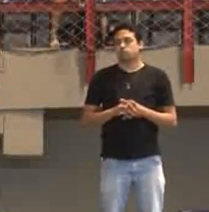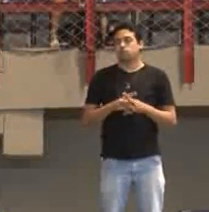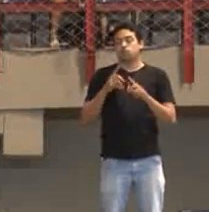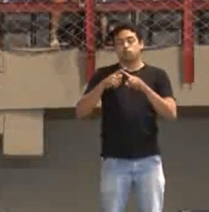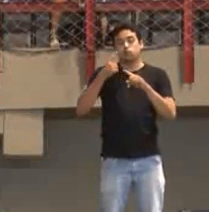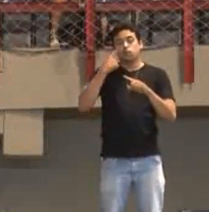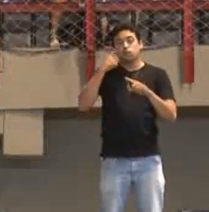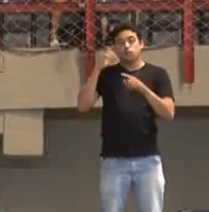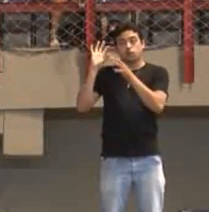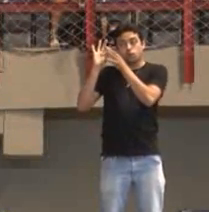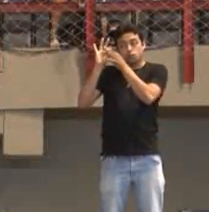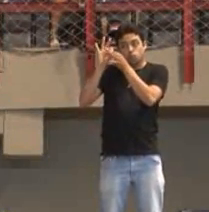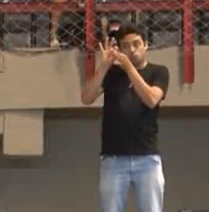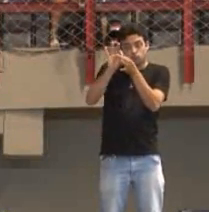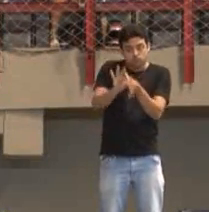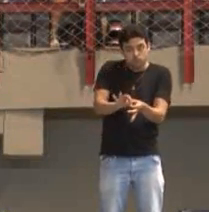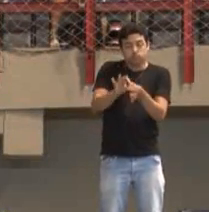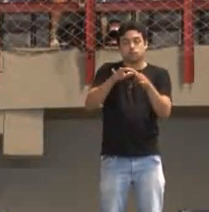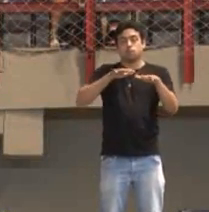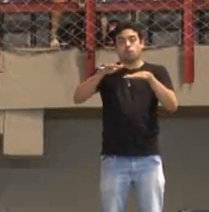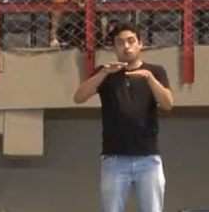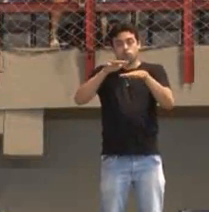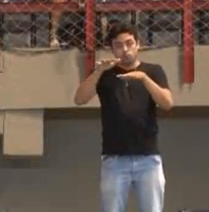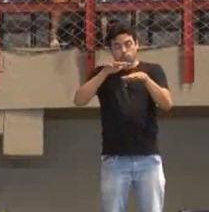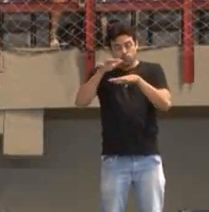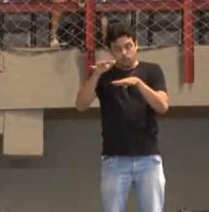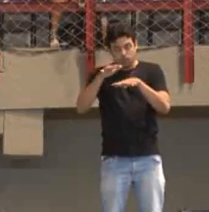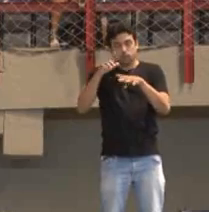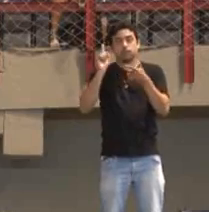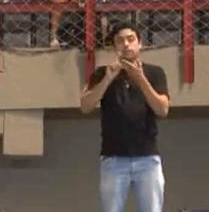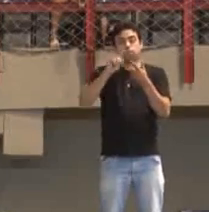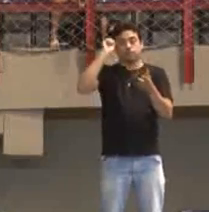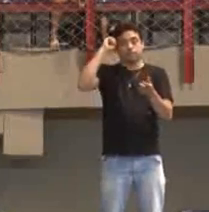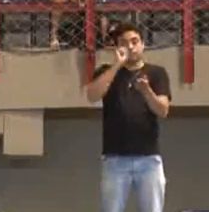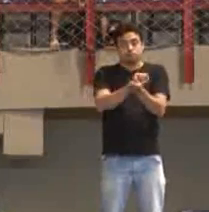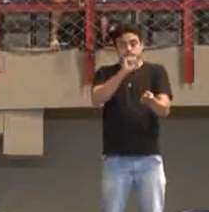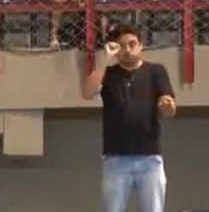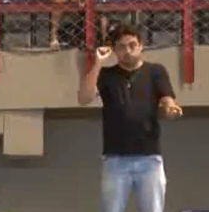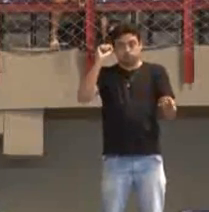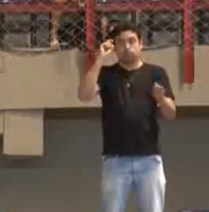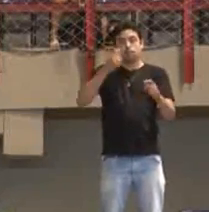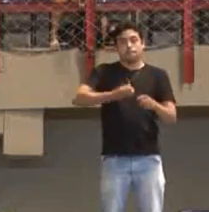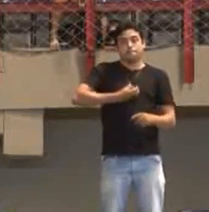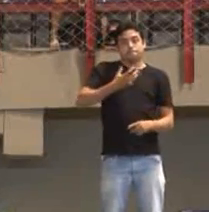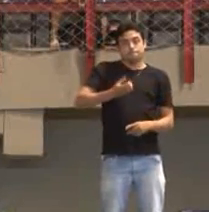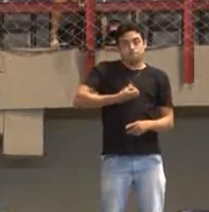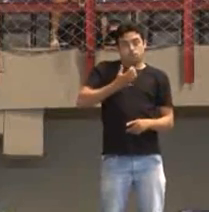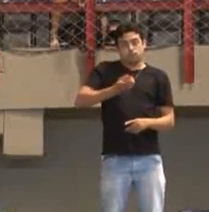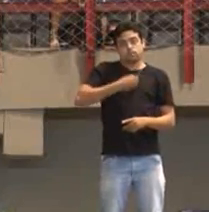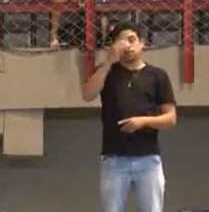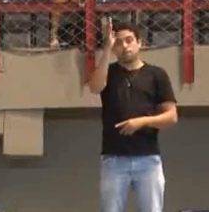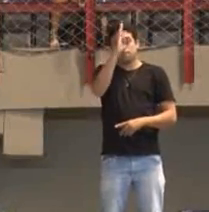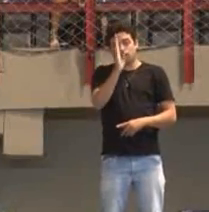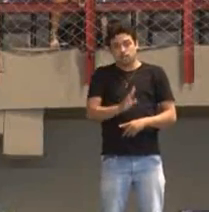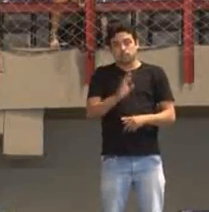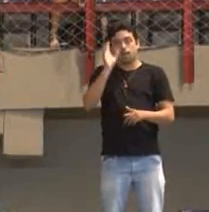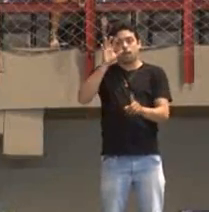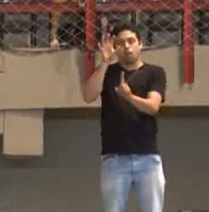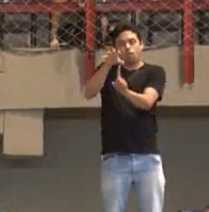Considerando esse contexto de movimentos republicanos e abolicionistas, a poesia parnasiana brasileira